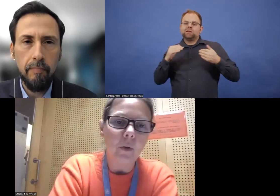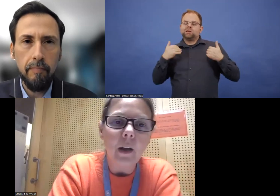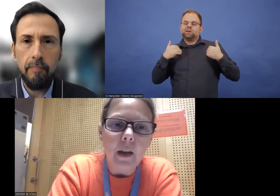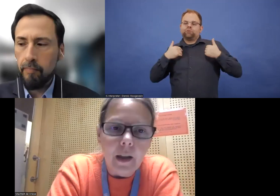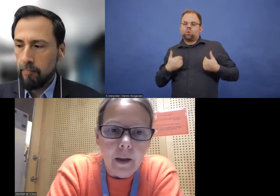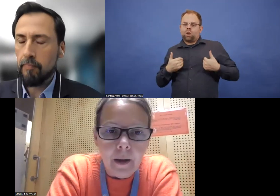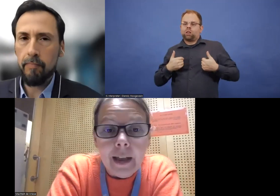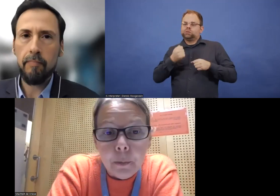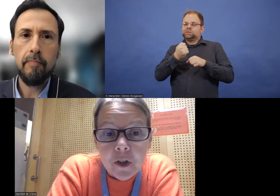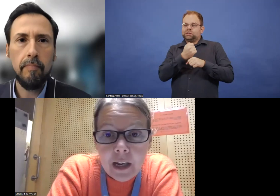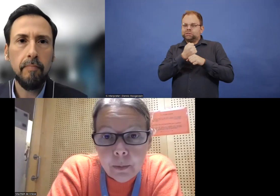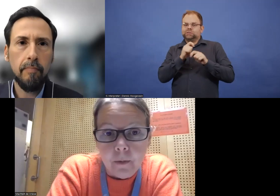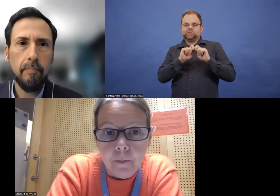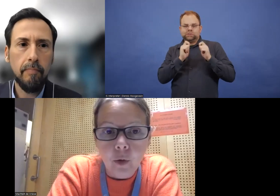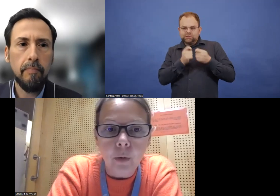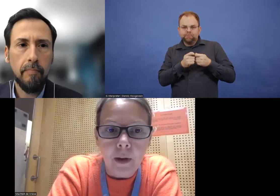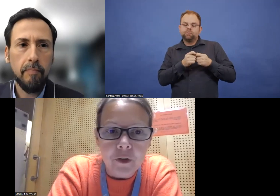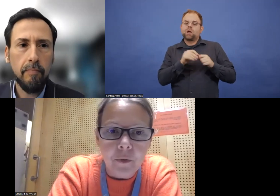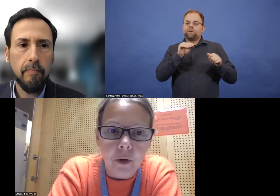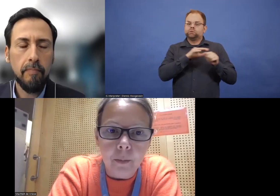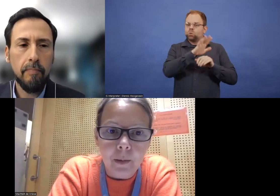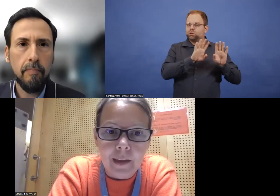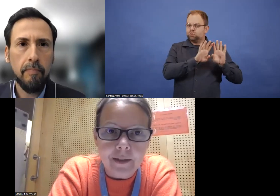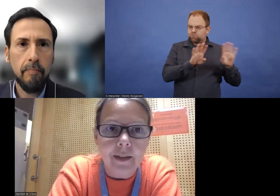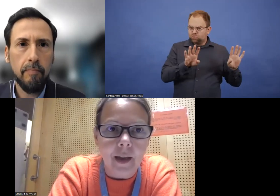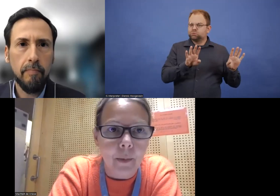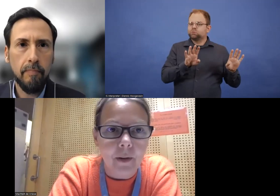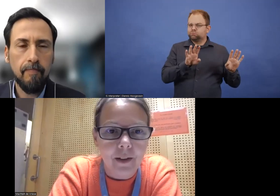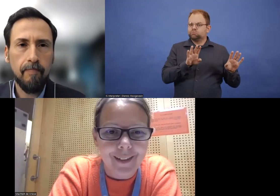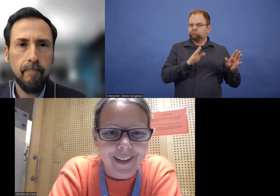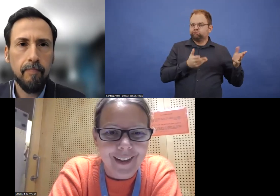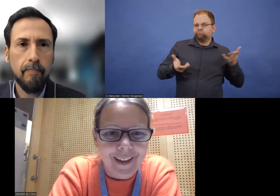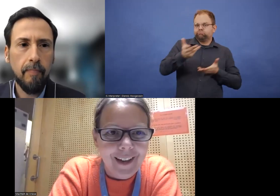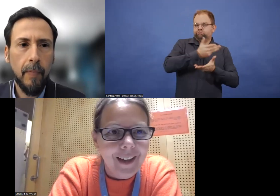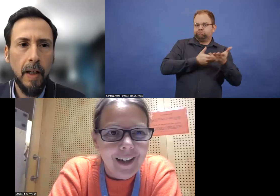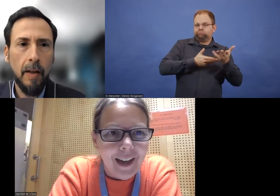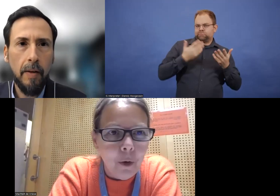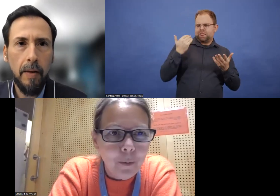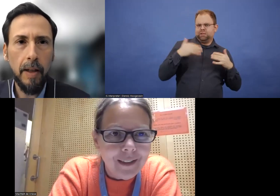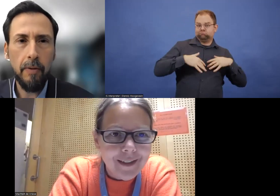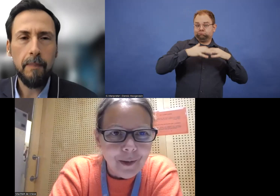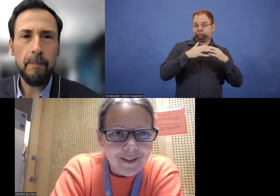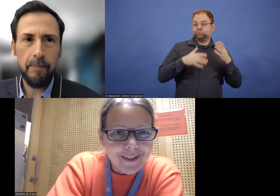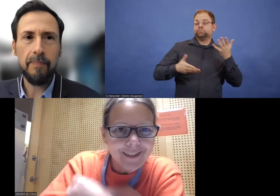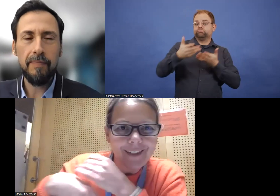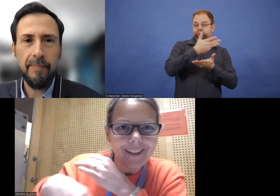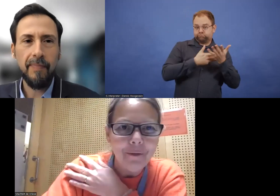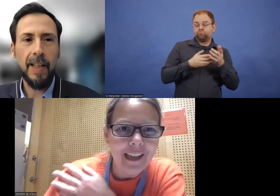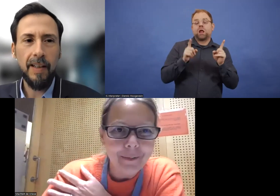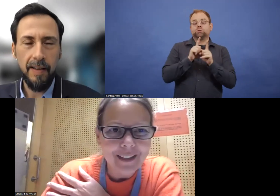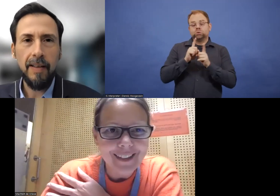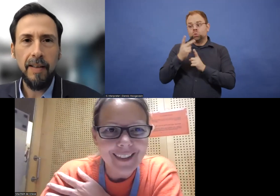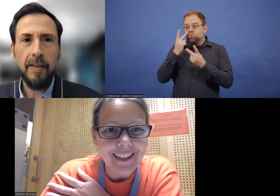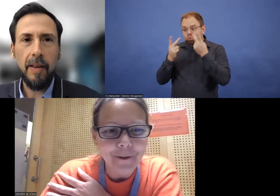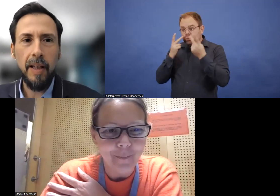de asesoría están trabajando juntos y cómo ayudan unos solo a otros a darle una forma a